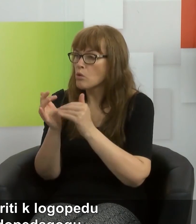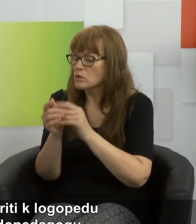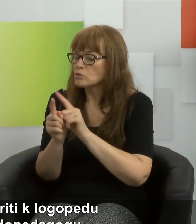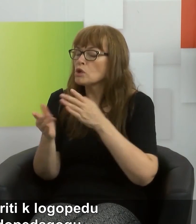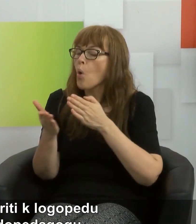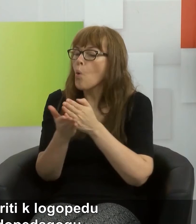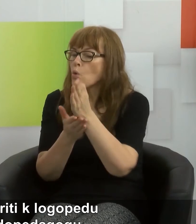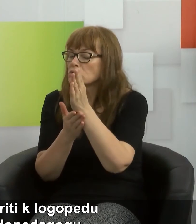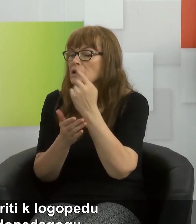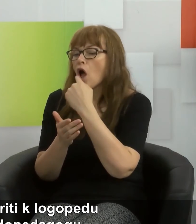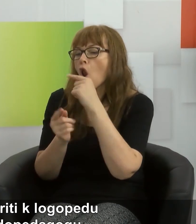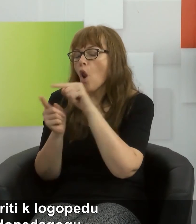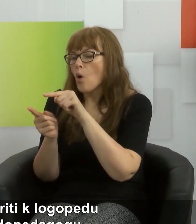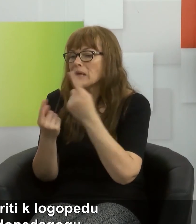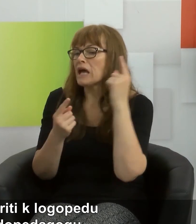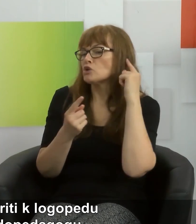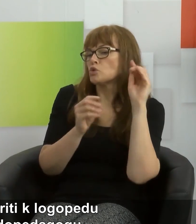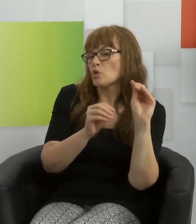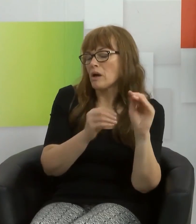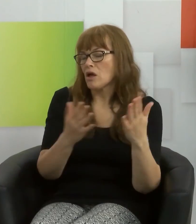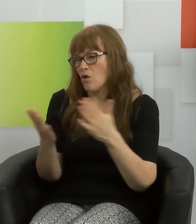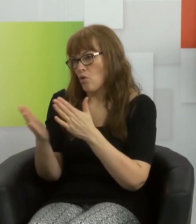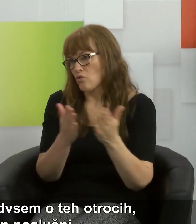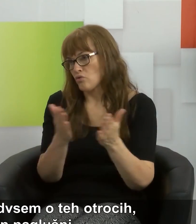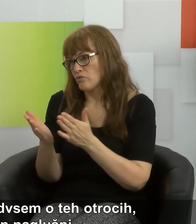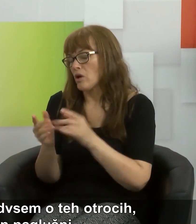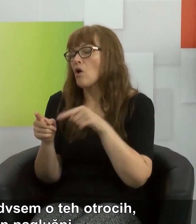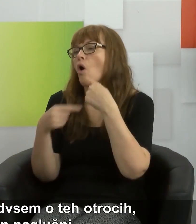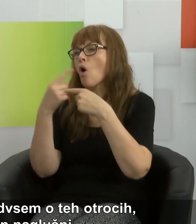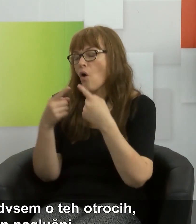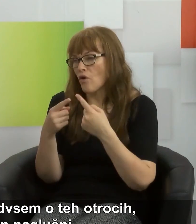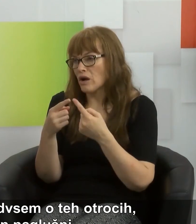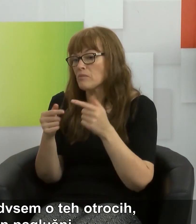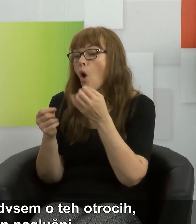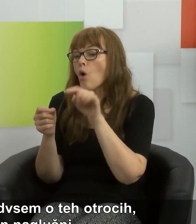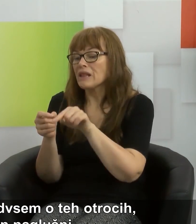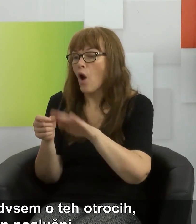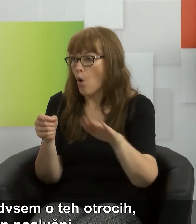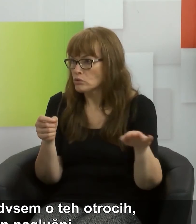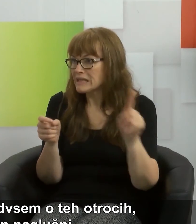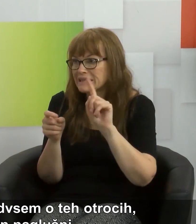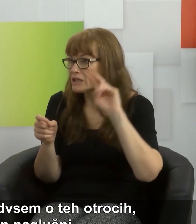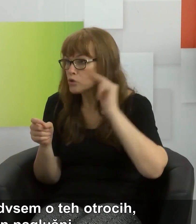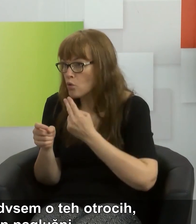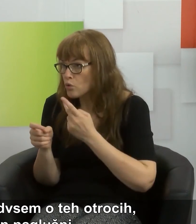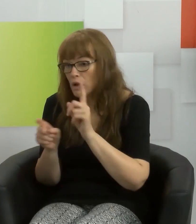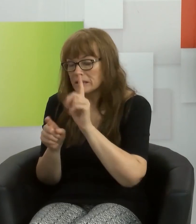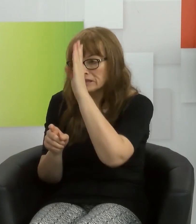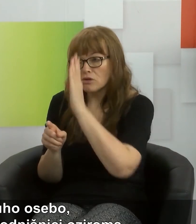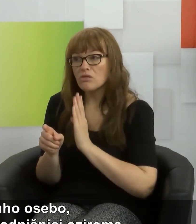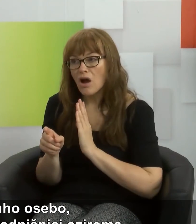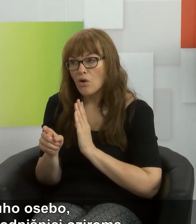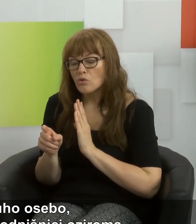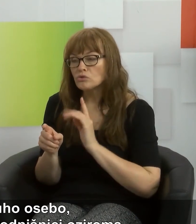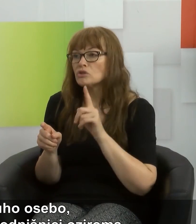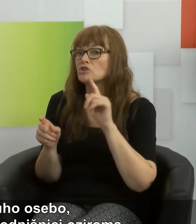tudi usmeriti k logopedu oziroma surdopedagogu. To govorim predvsem za teh otrocih, ki niso gluhi in naglušni.